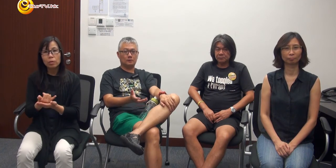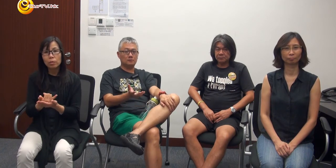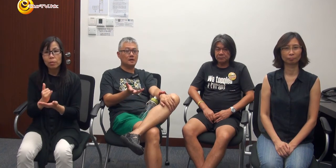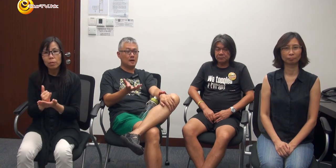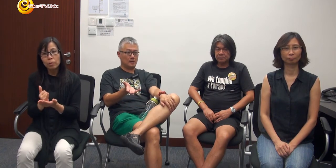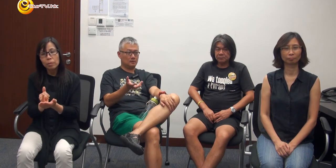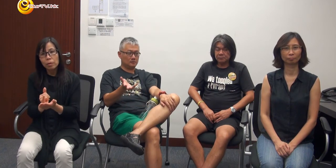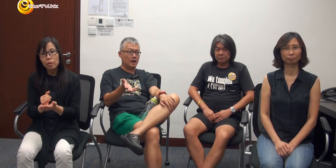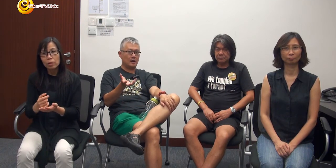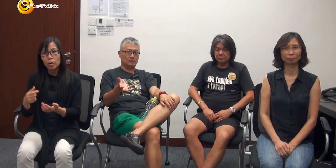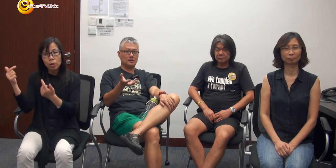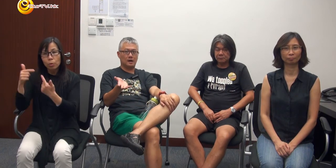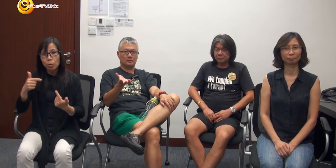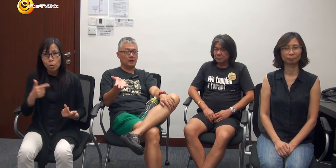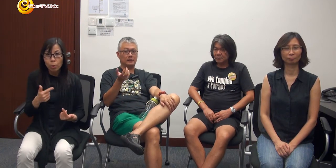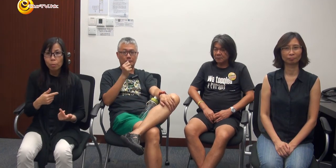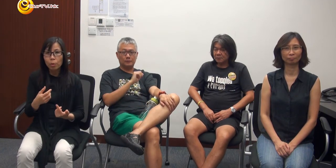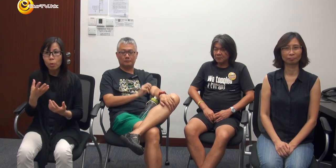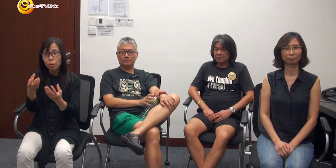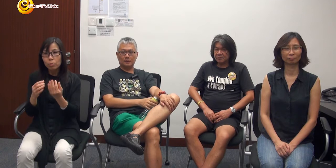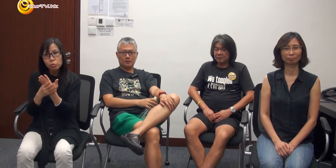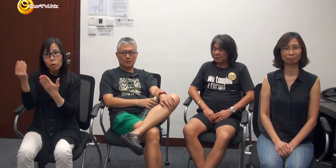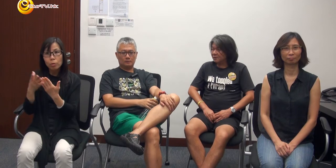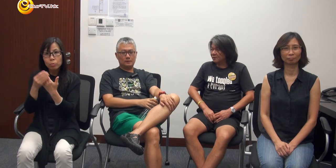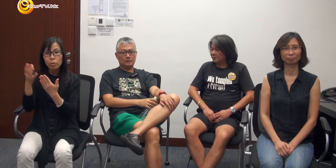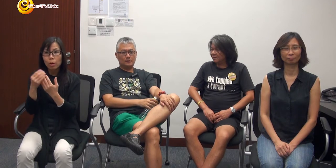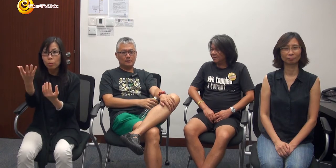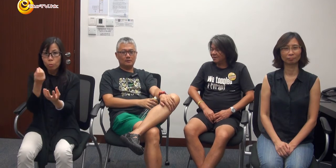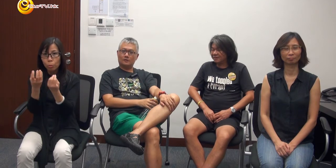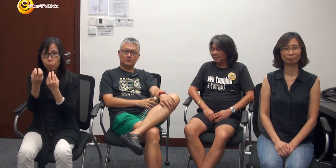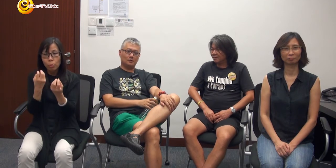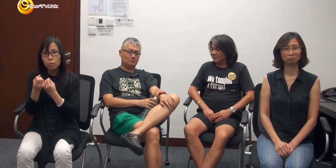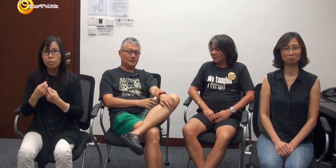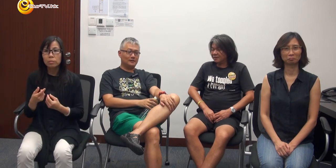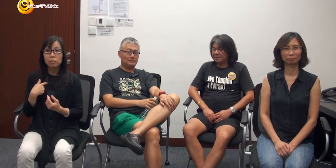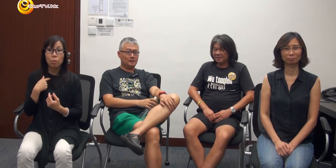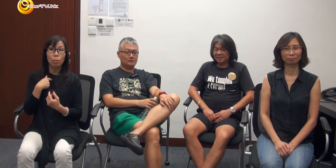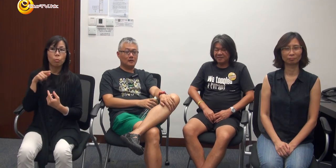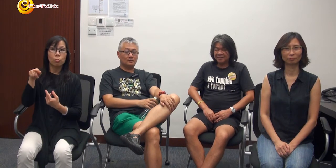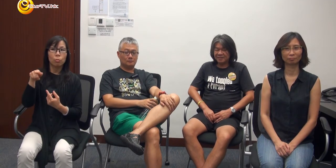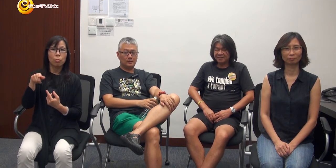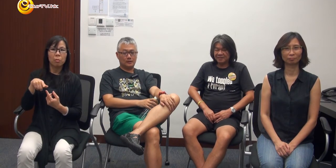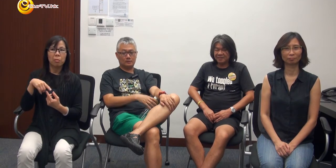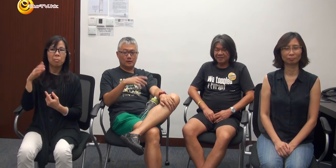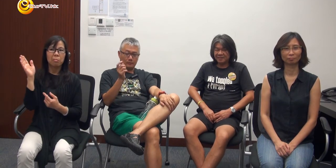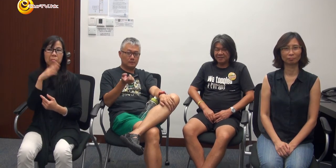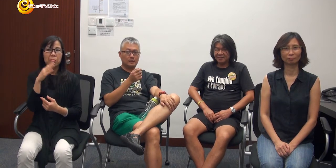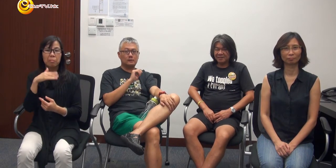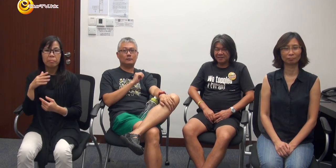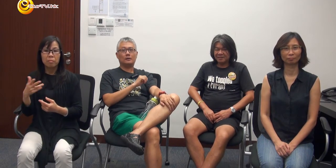攞茶葉咁樣。咁你知？我對佢唔係好老禮嘛，茶就唔俾你啊，茶葉你自己搞掂啦。